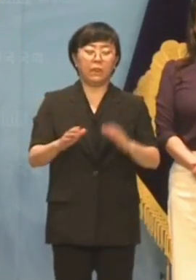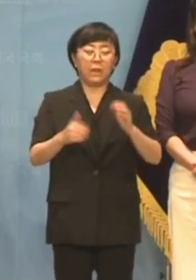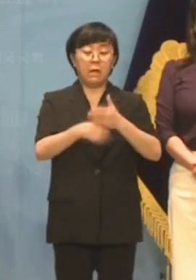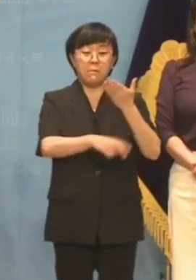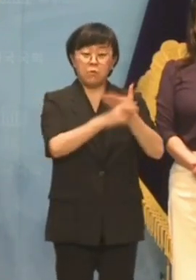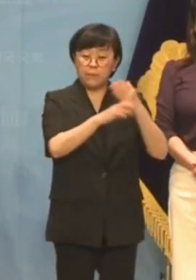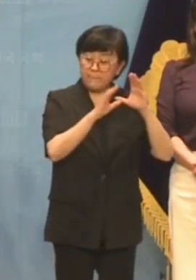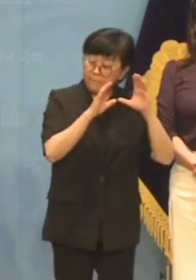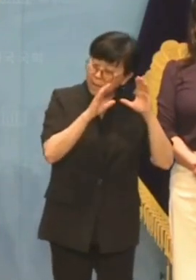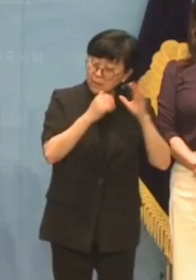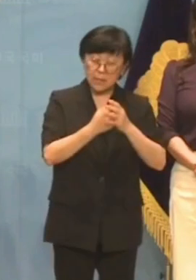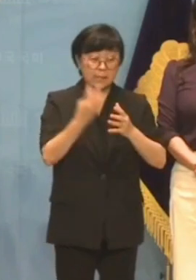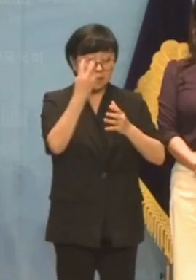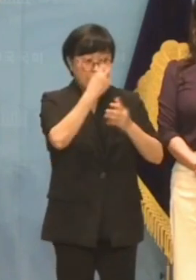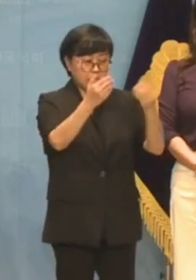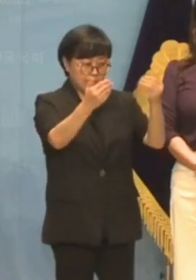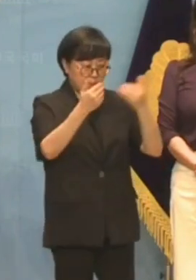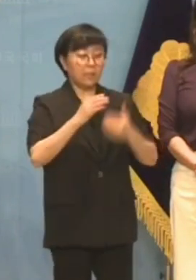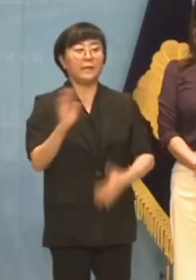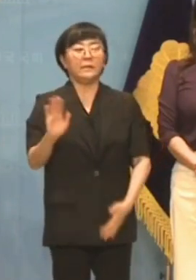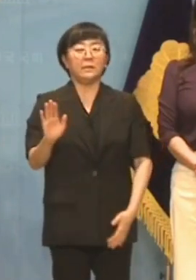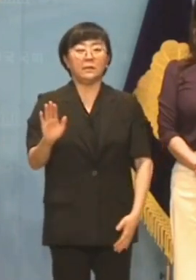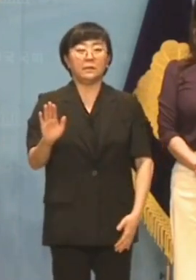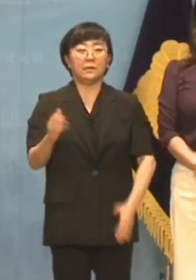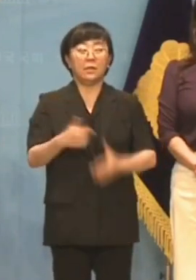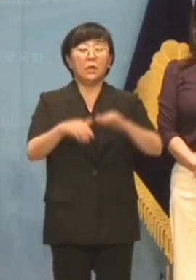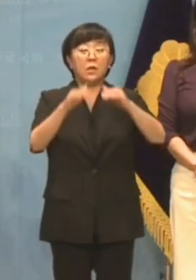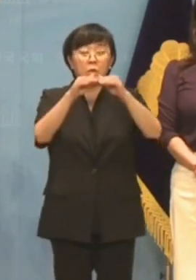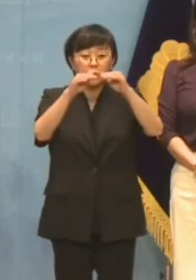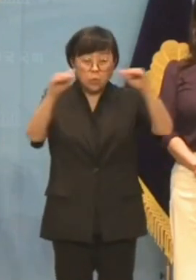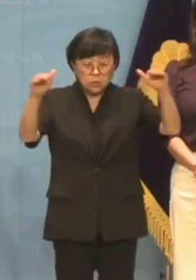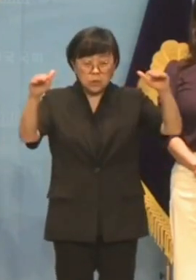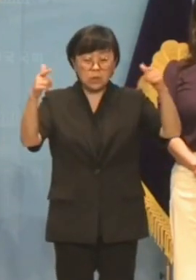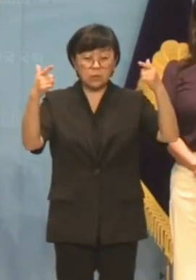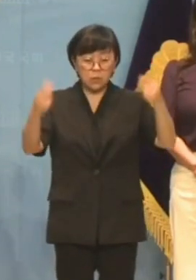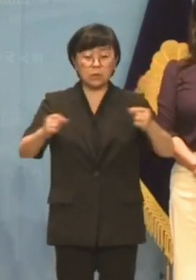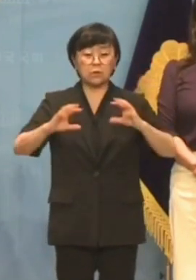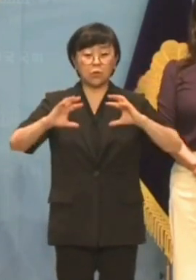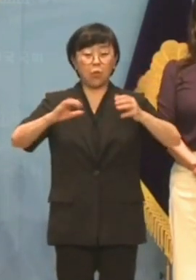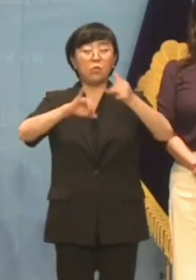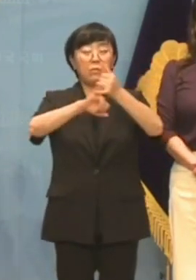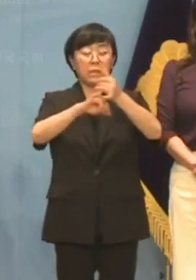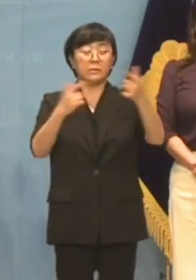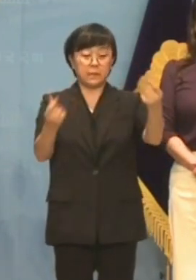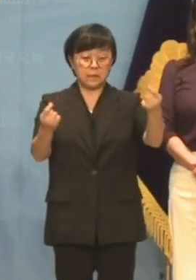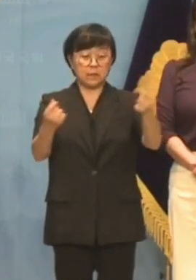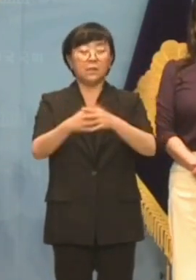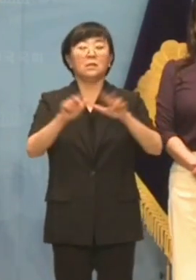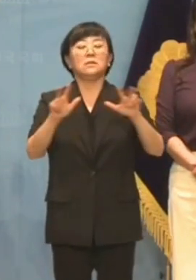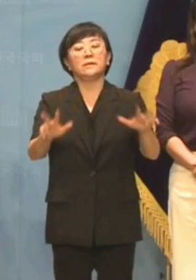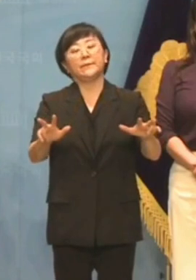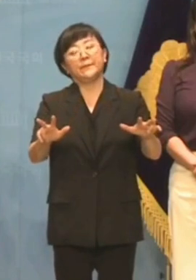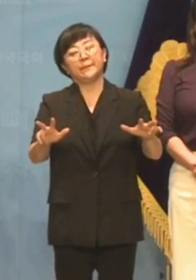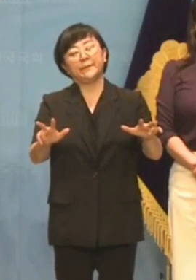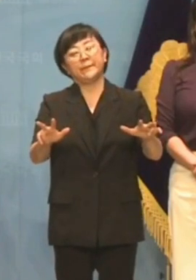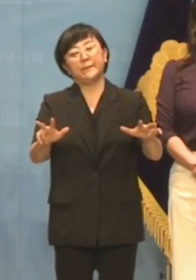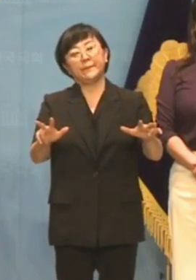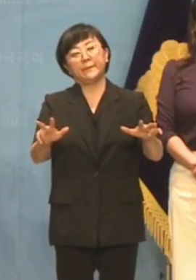도청과 감시의 대상이 아니라 동등한 동맹국이라면은 지금이라도